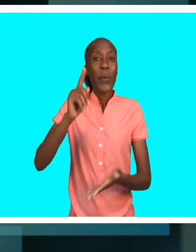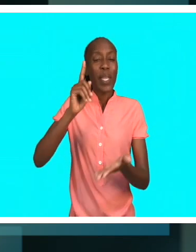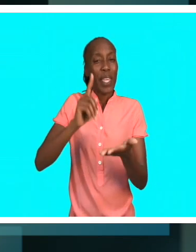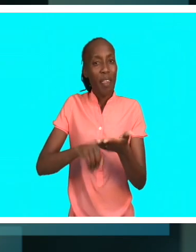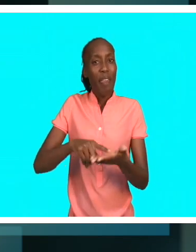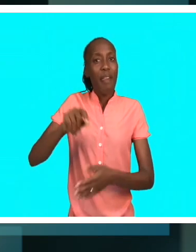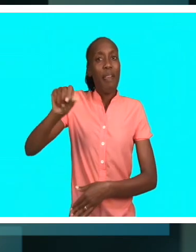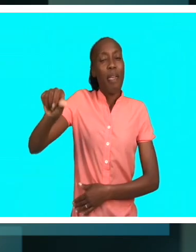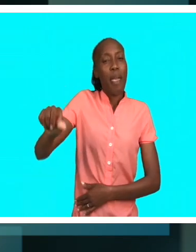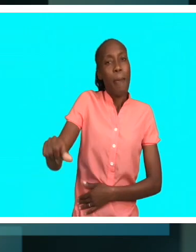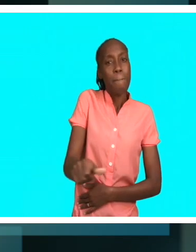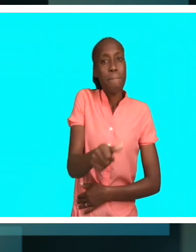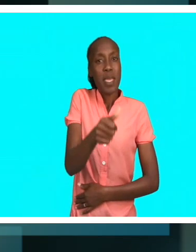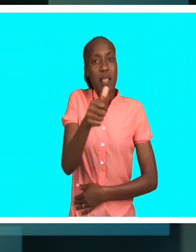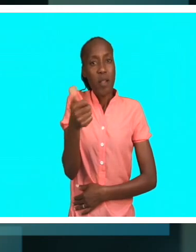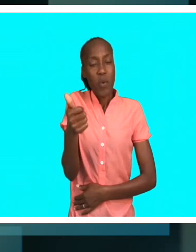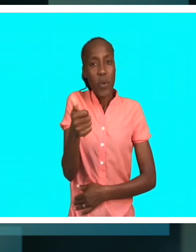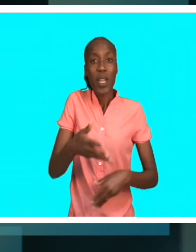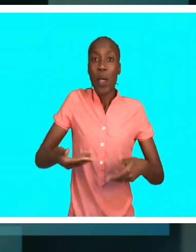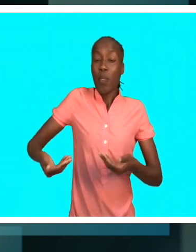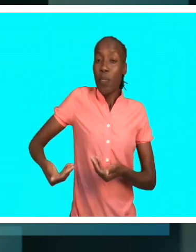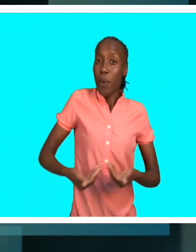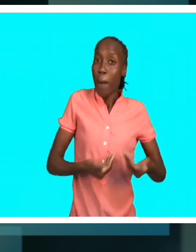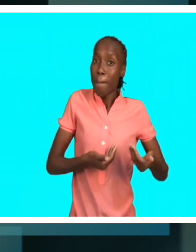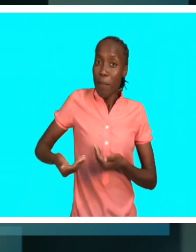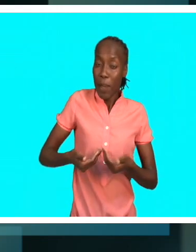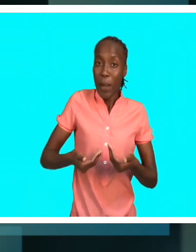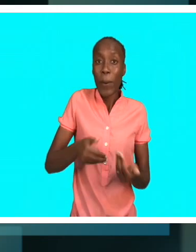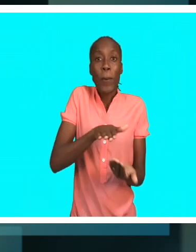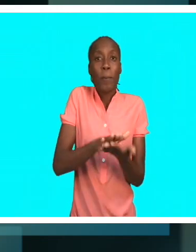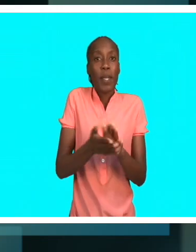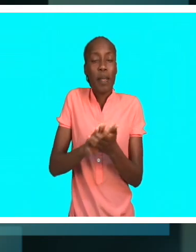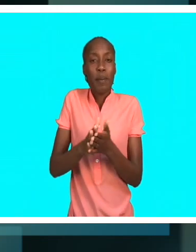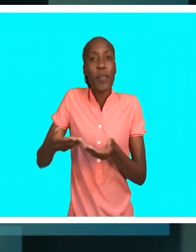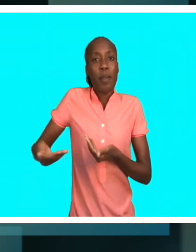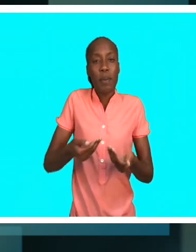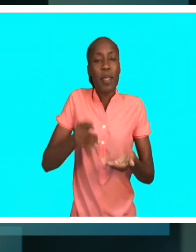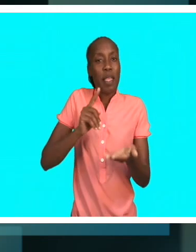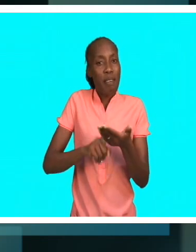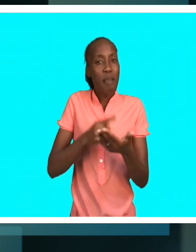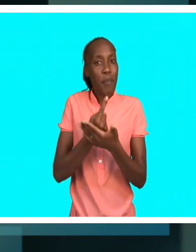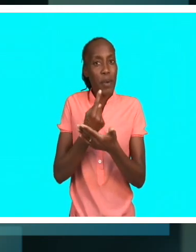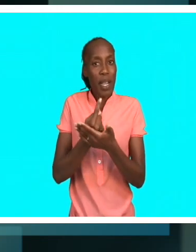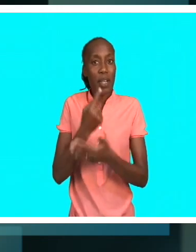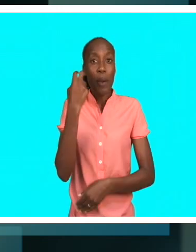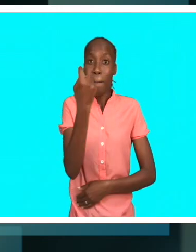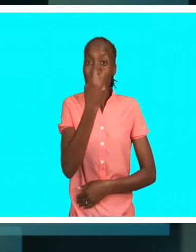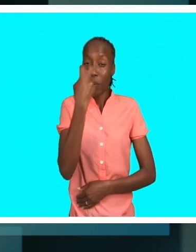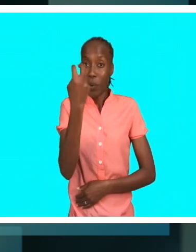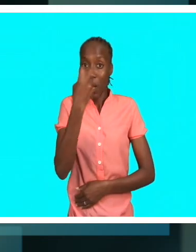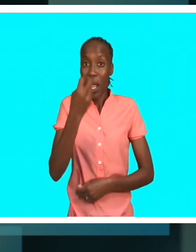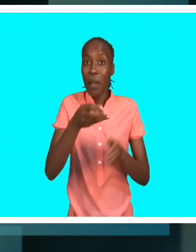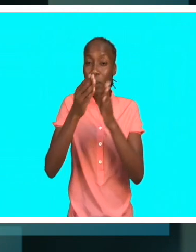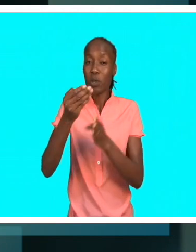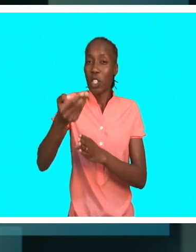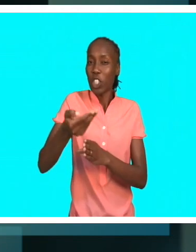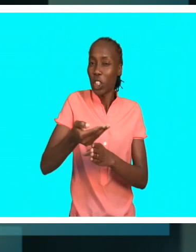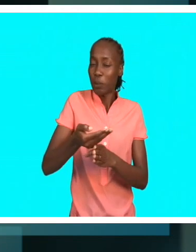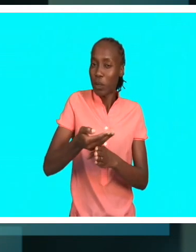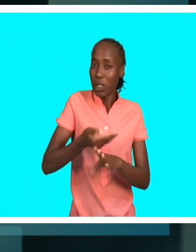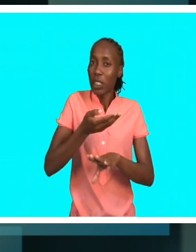aquilo que é a melhoria do bebê, para aquilo que é o tratamento do bebê. É sempre bom procurarmos